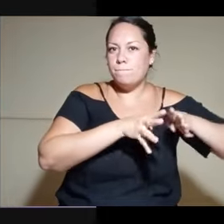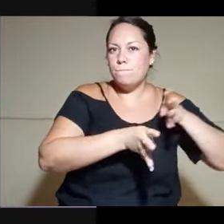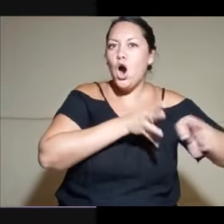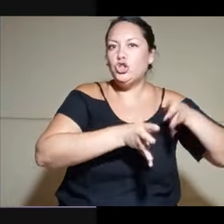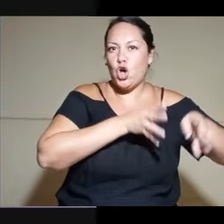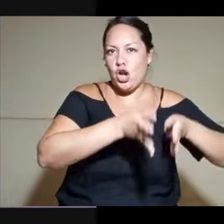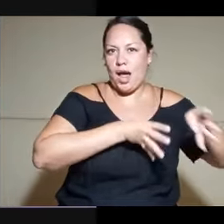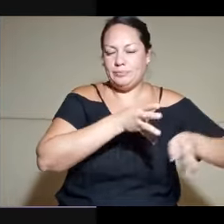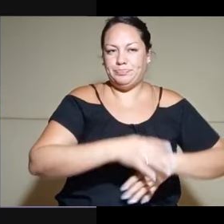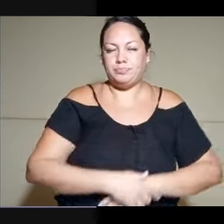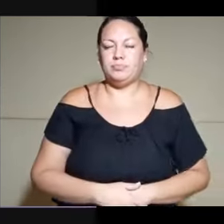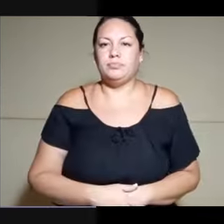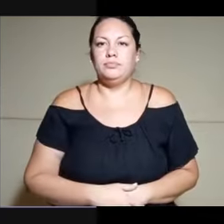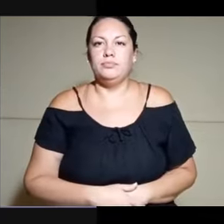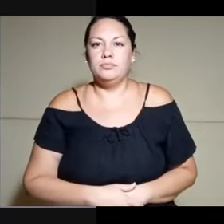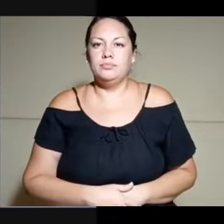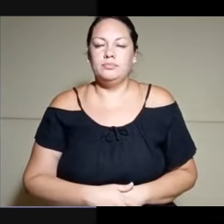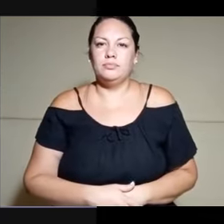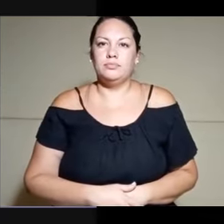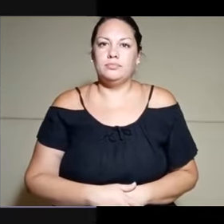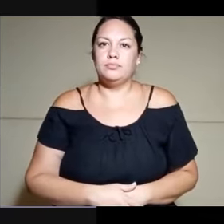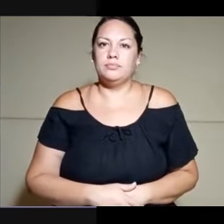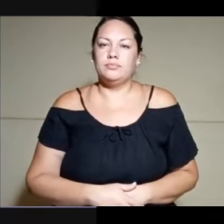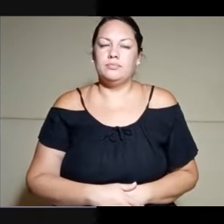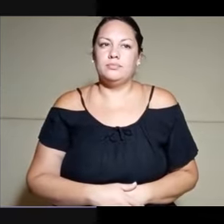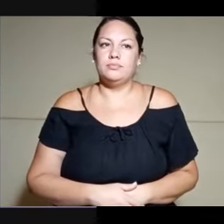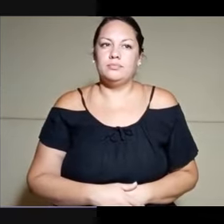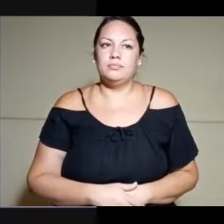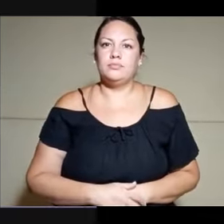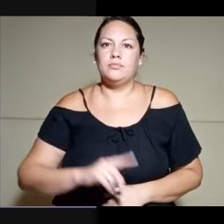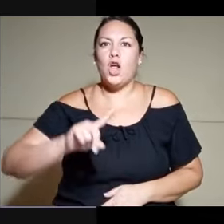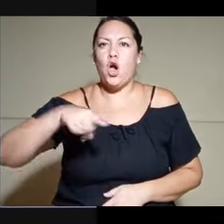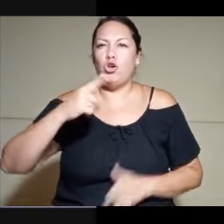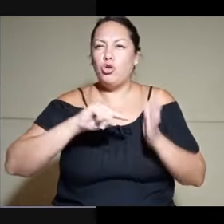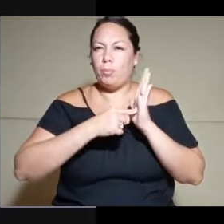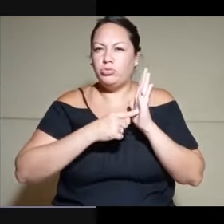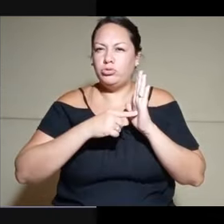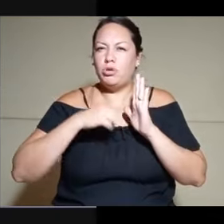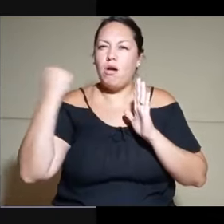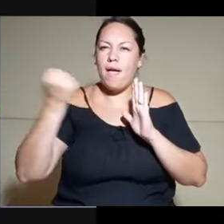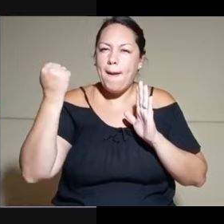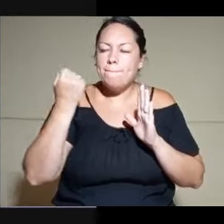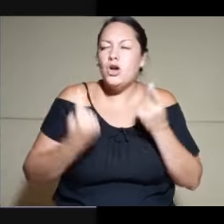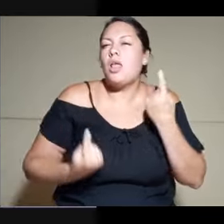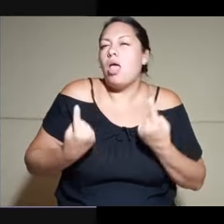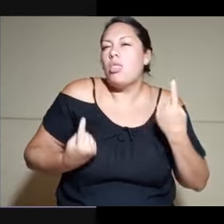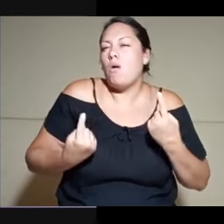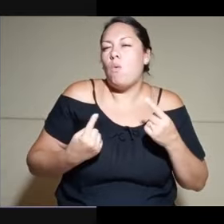fibras de la vía motora. Entonces esa es otra cosa importante que tiene el bulbo